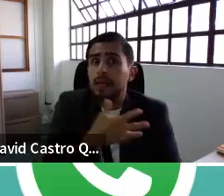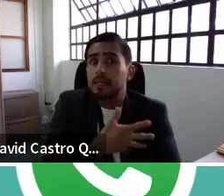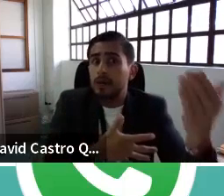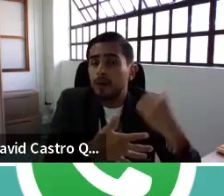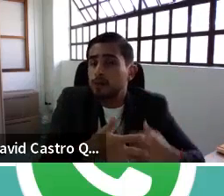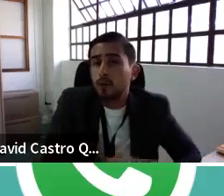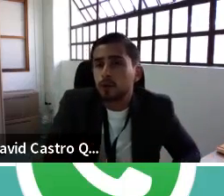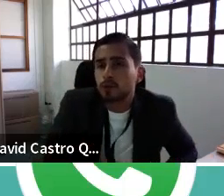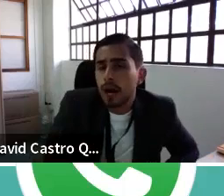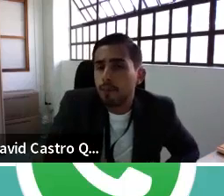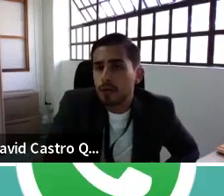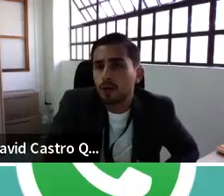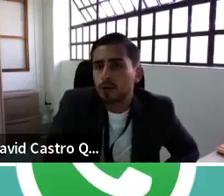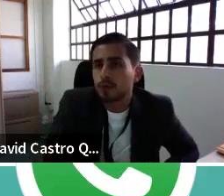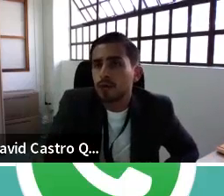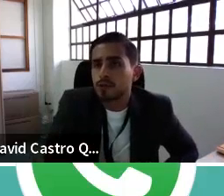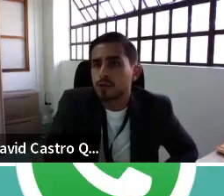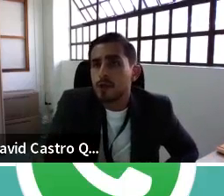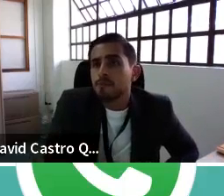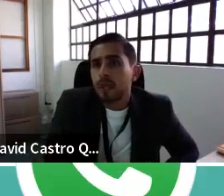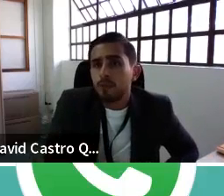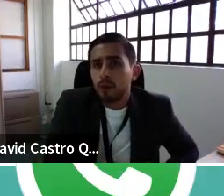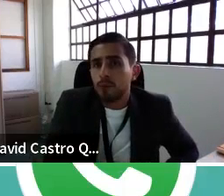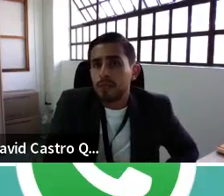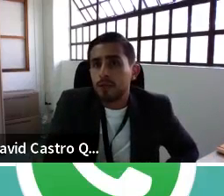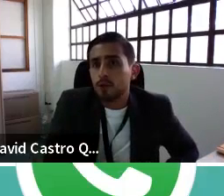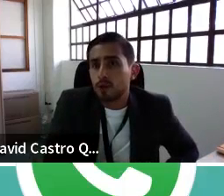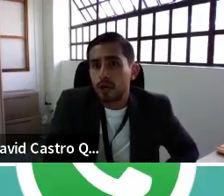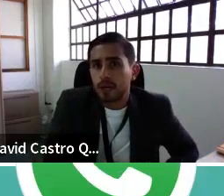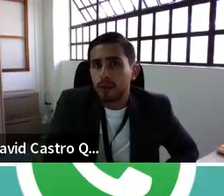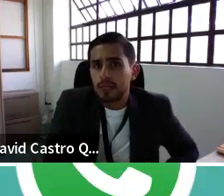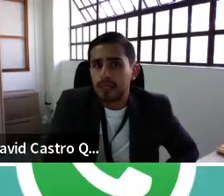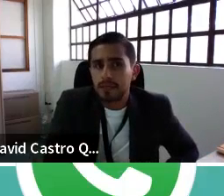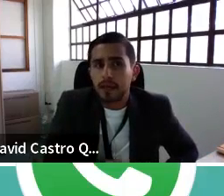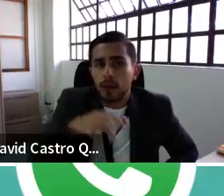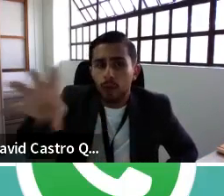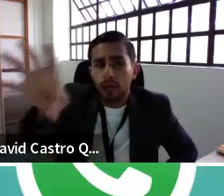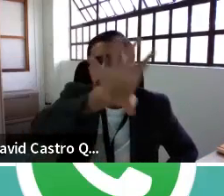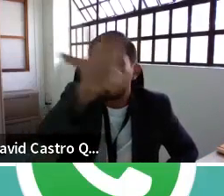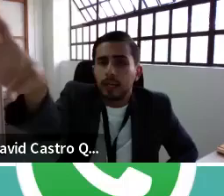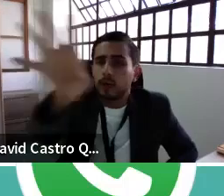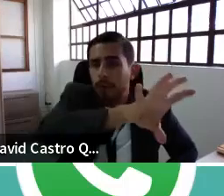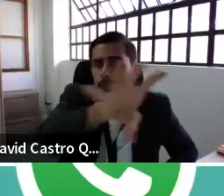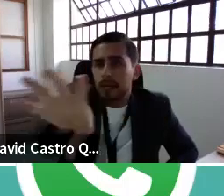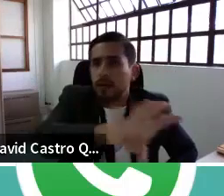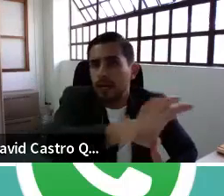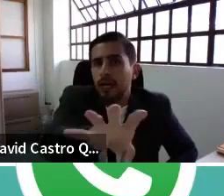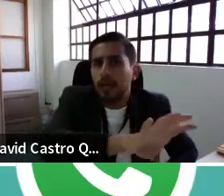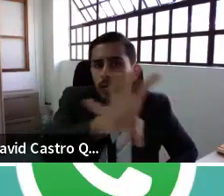las llevamos a otros campos y a otros contextos y poder pues incluso lo que queremos hacer es empezar a evaluar qué es lo que pasa en la en